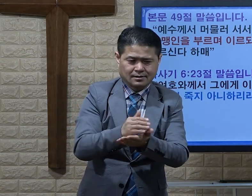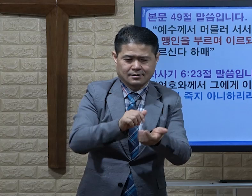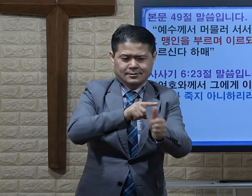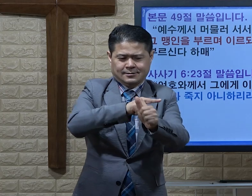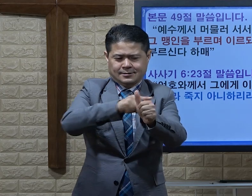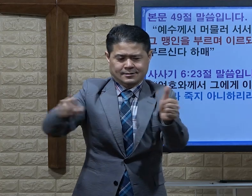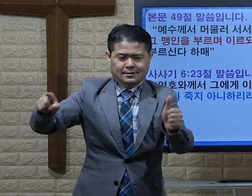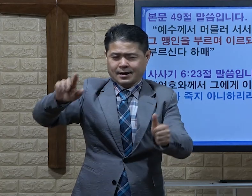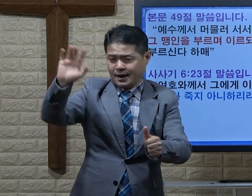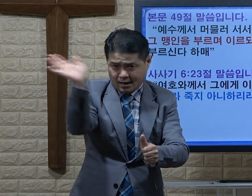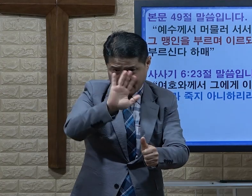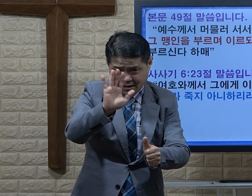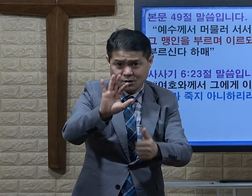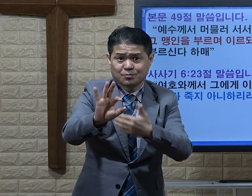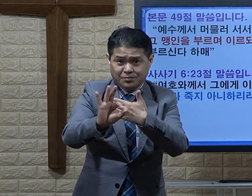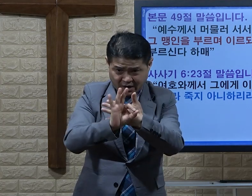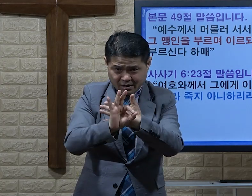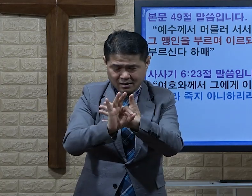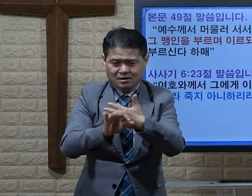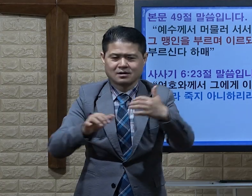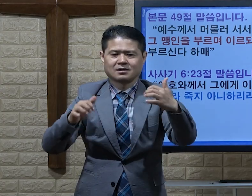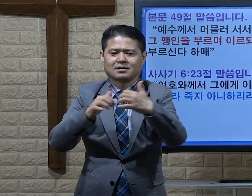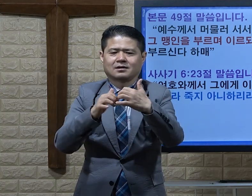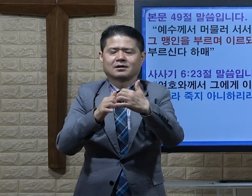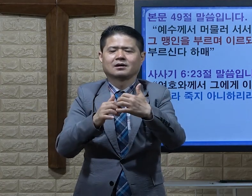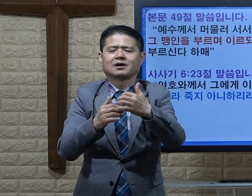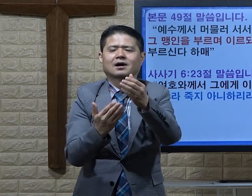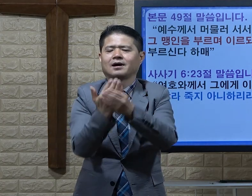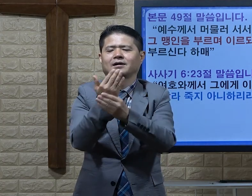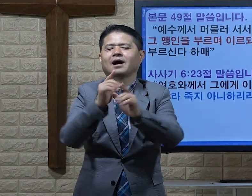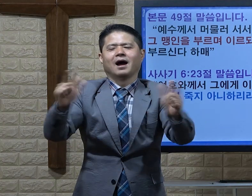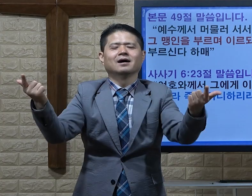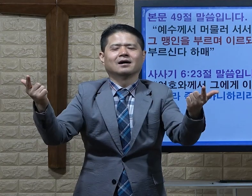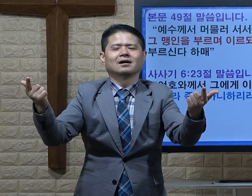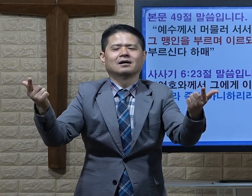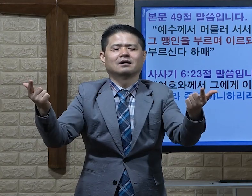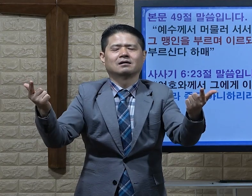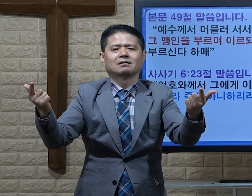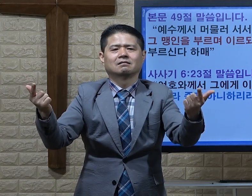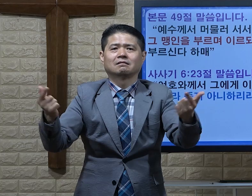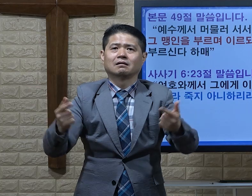안심하고 두려워하지 않는다면 전쟁도 일어나지 않을 것이다.